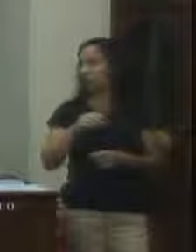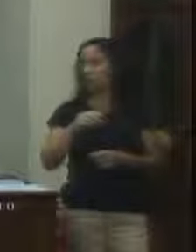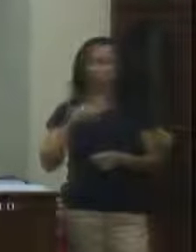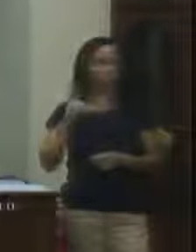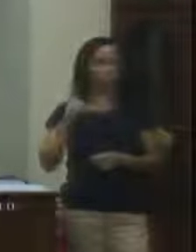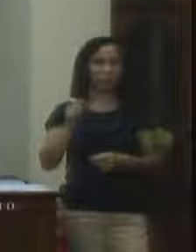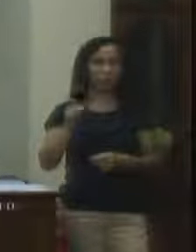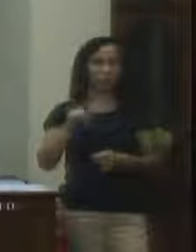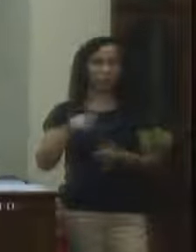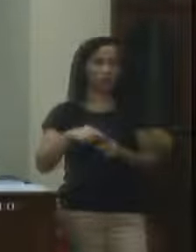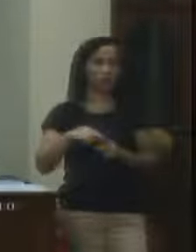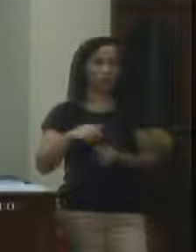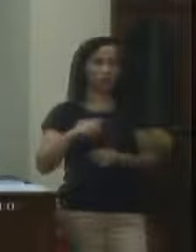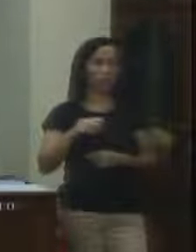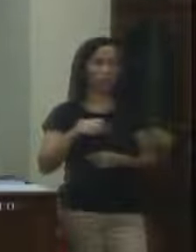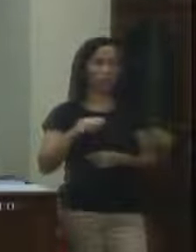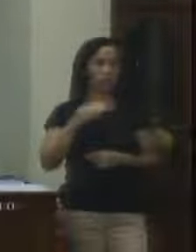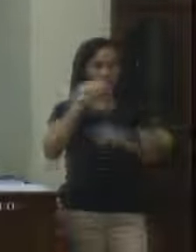David Barbosa Nogueira.